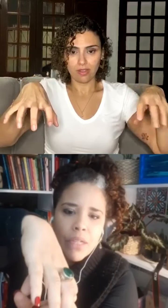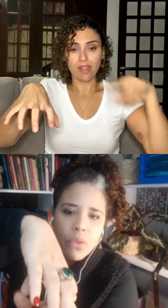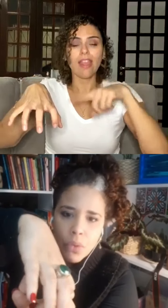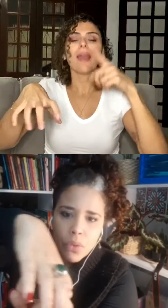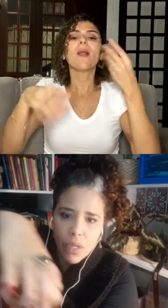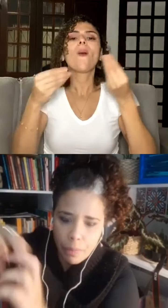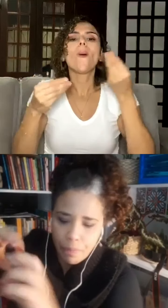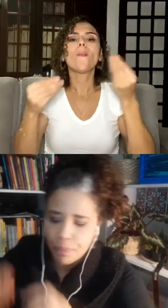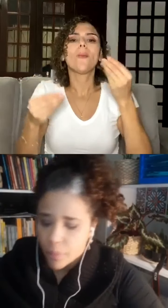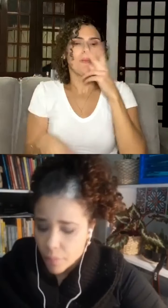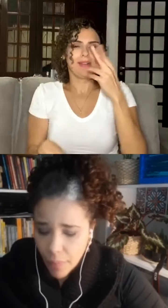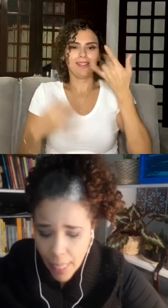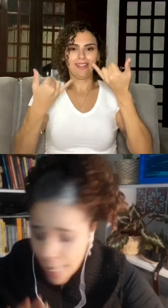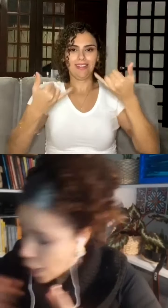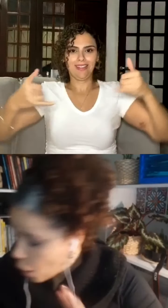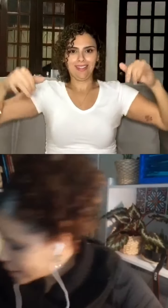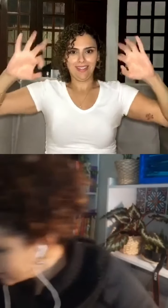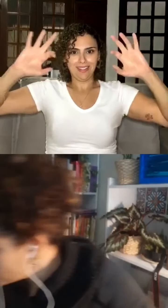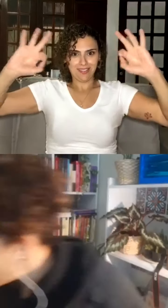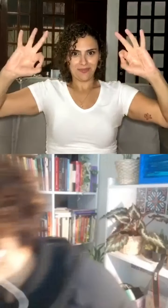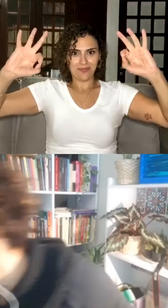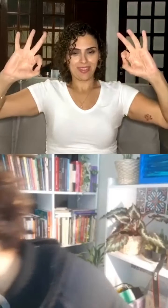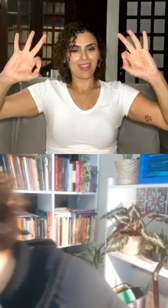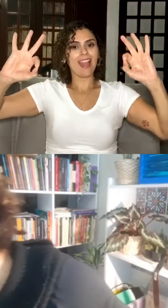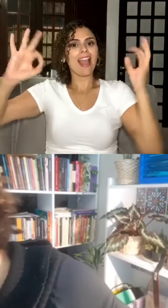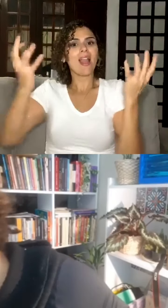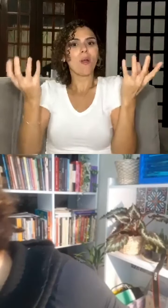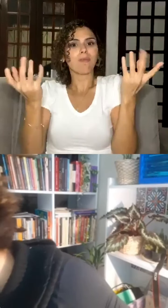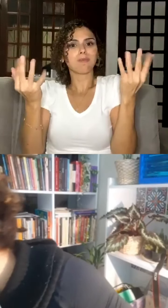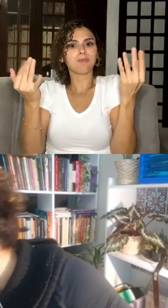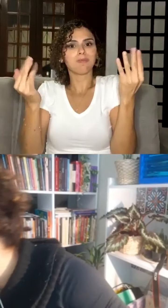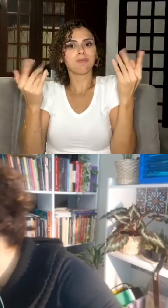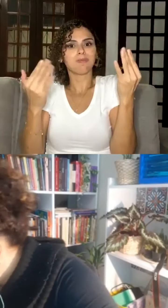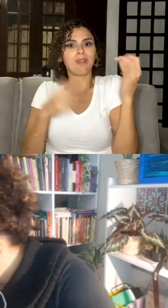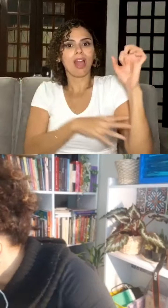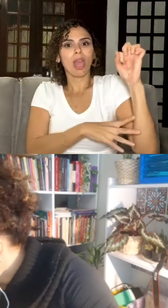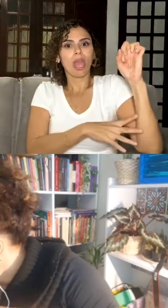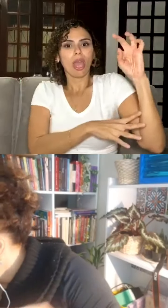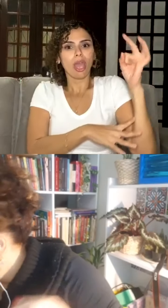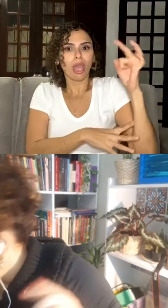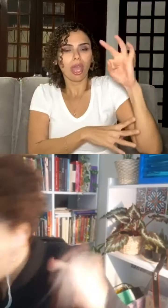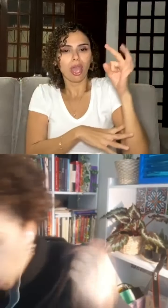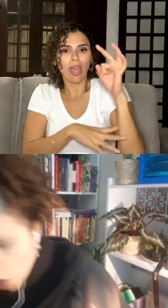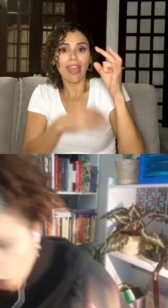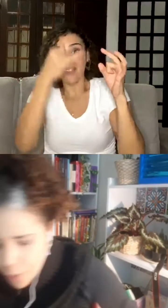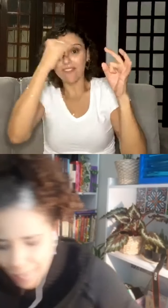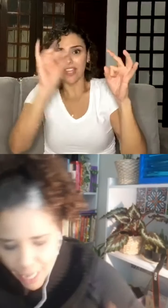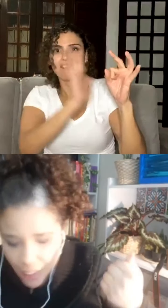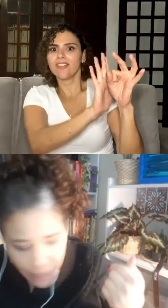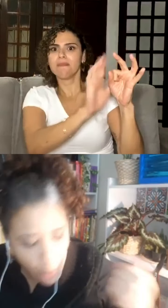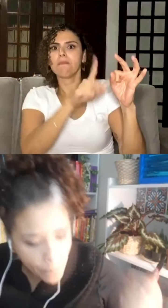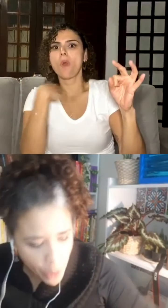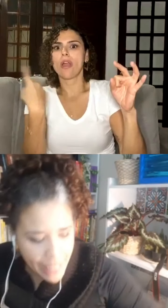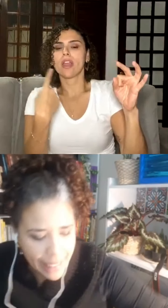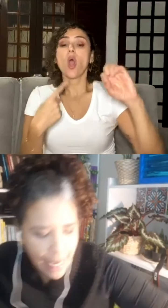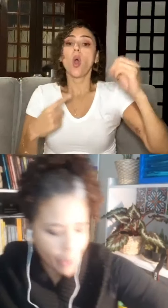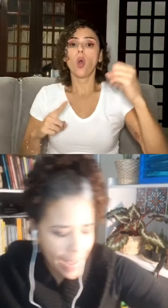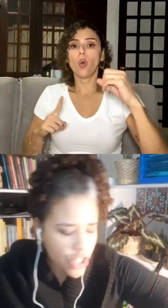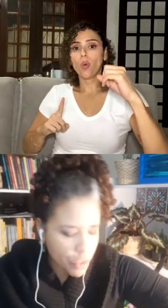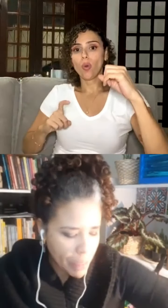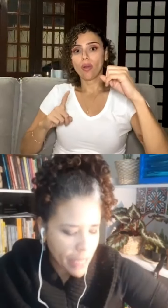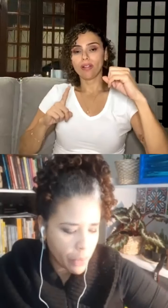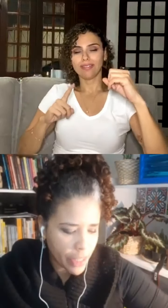no útero. Quais são os métodos que existem? Existem métodos hormonais que são, por exemplo,